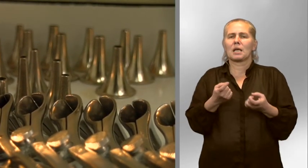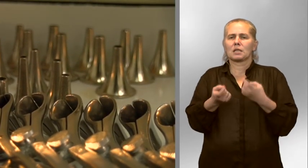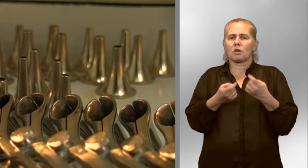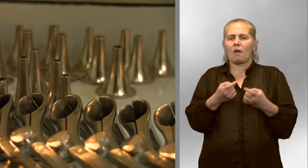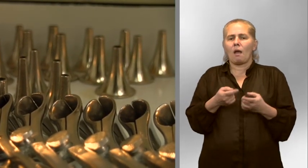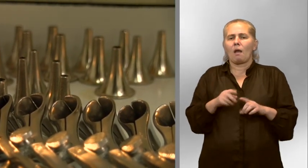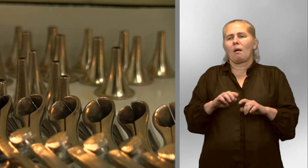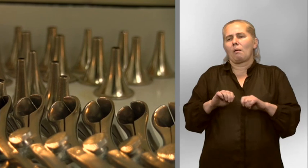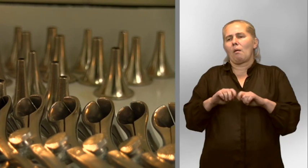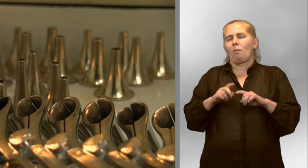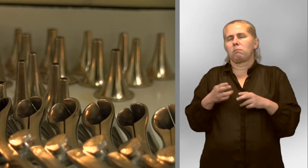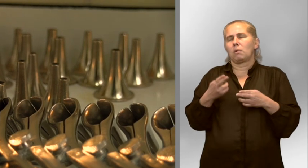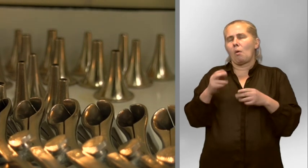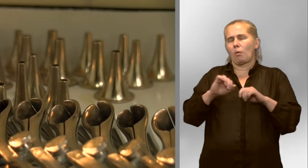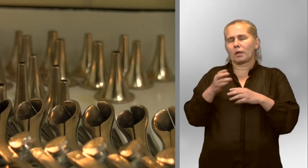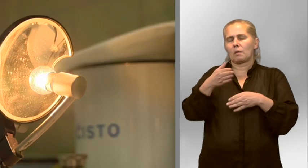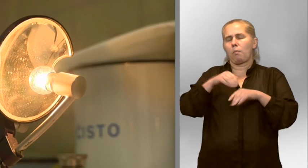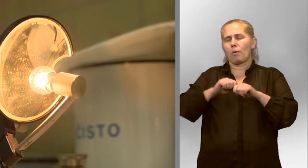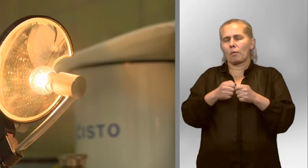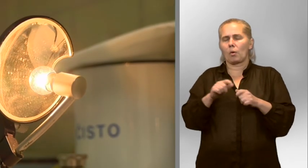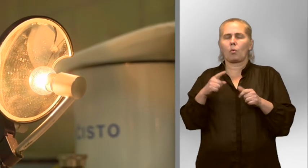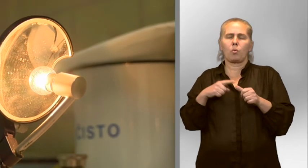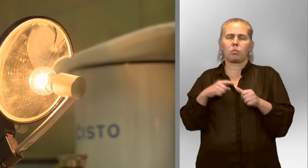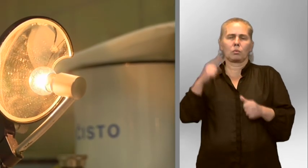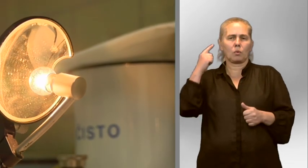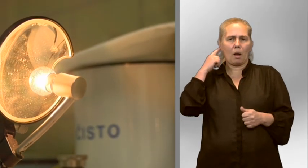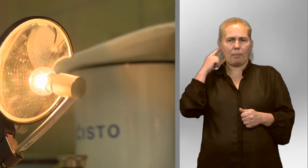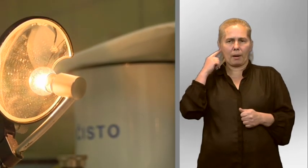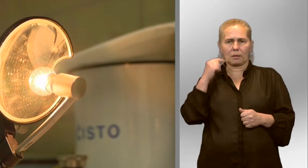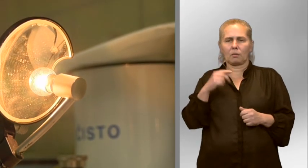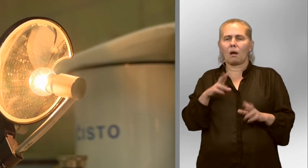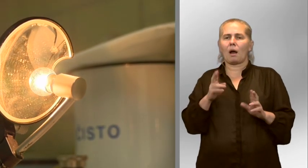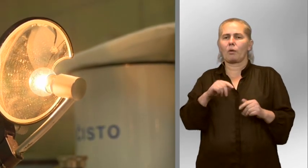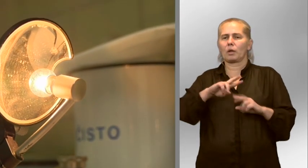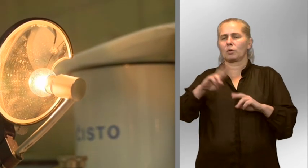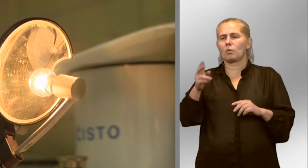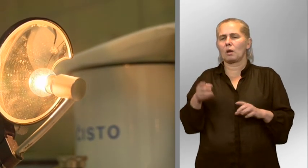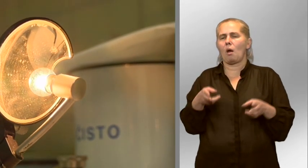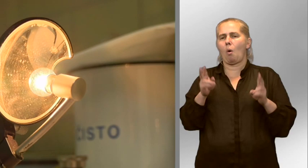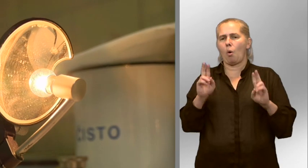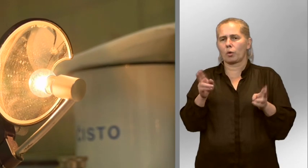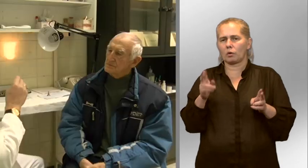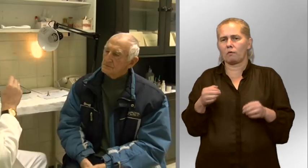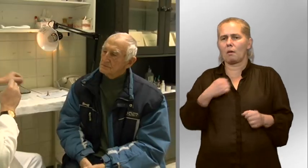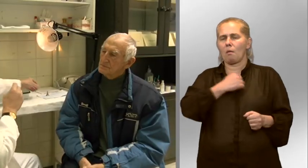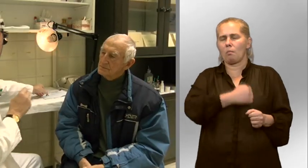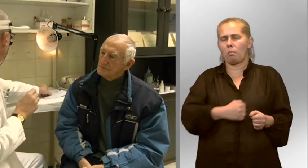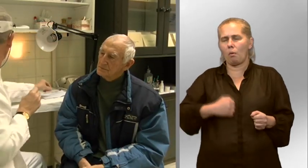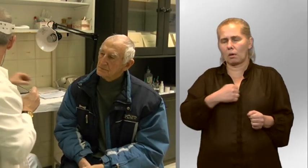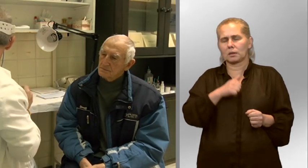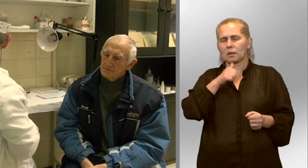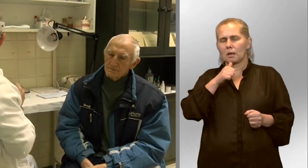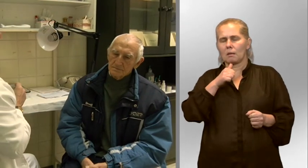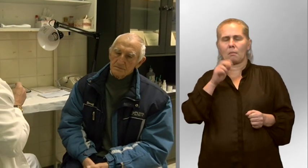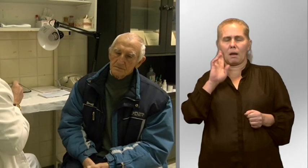određene poremećaje u tom slušnom sistemu, kao i drugi toksini,